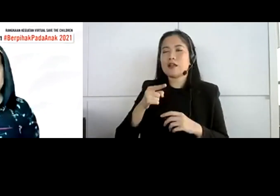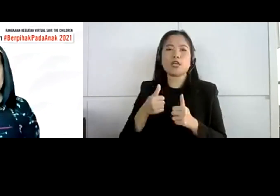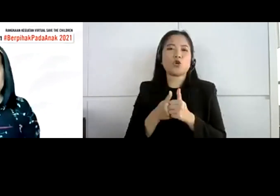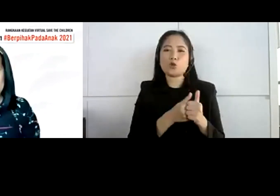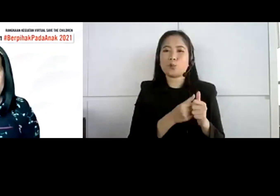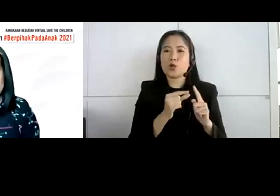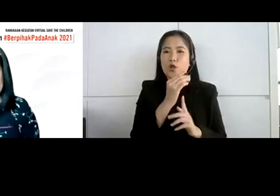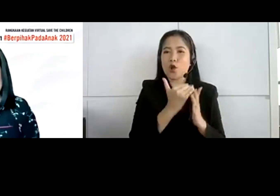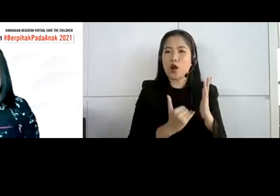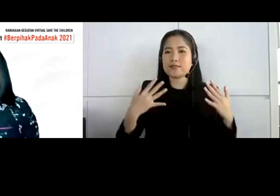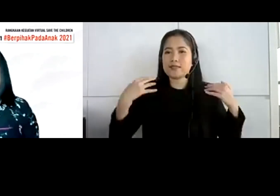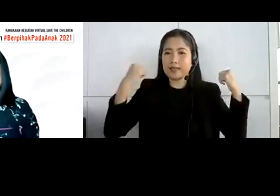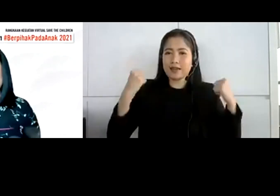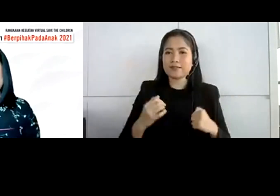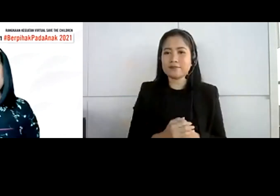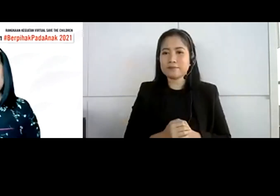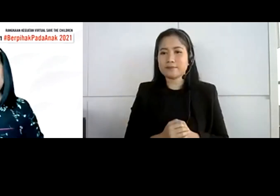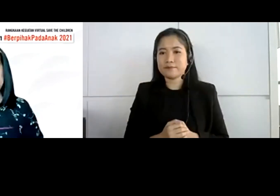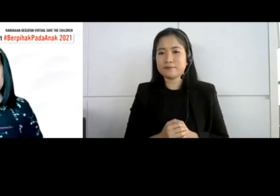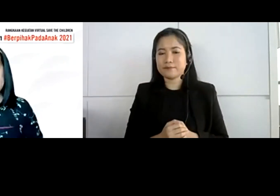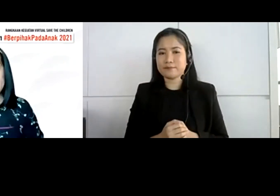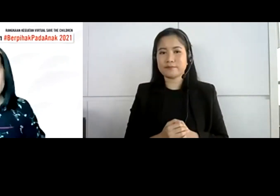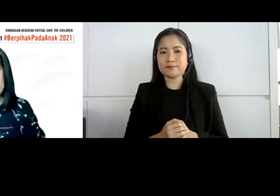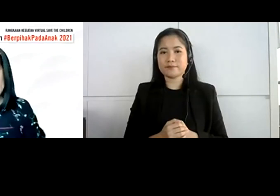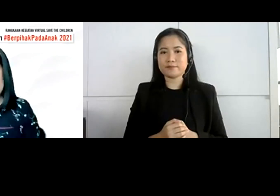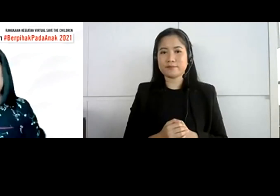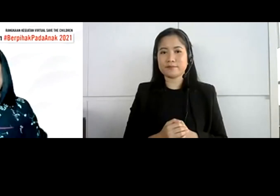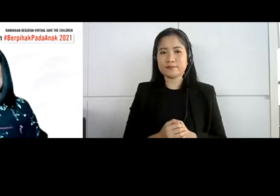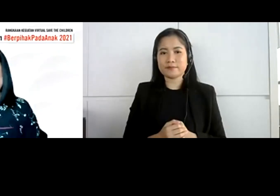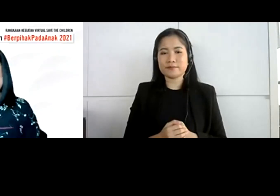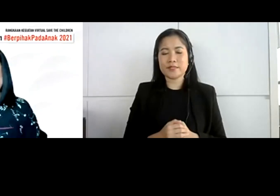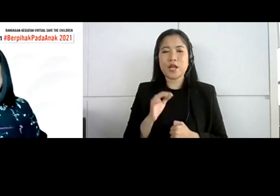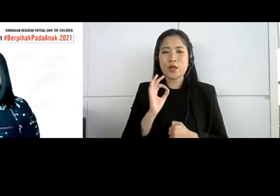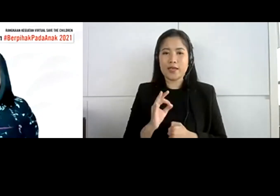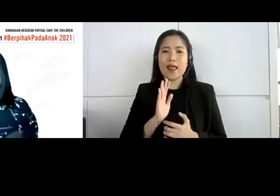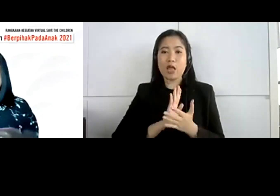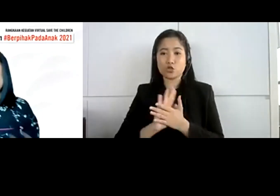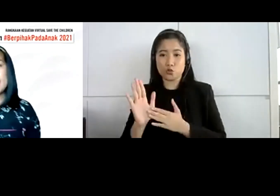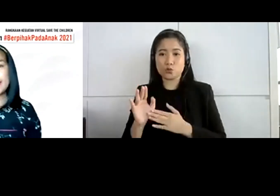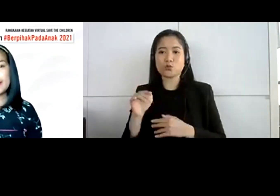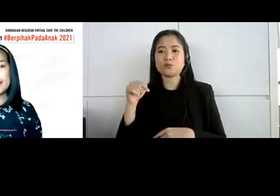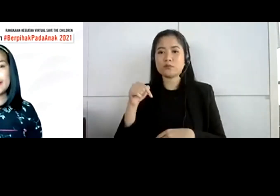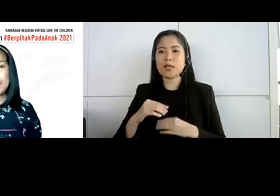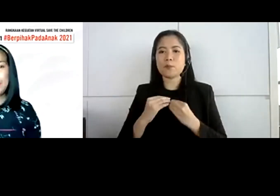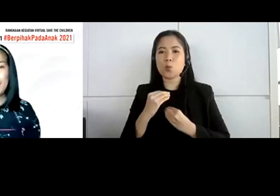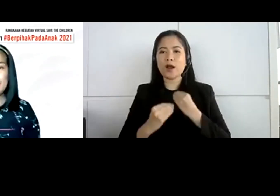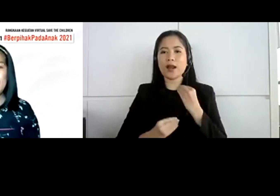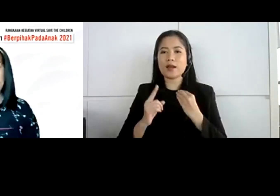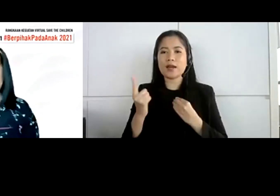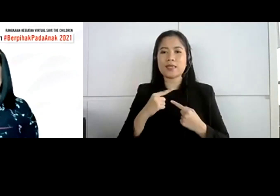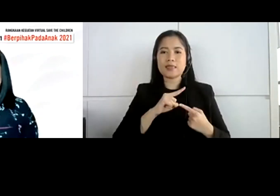kesehatan. Terima kasih, saya langsung saja. Saya mewakili rekan-rekan saya dari